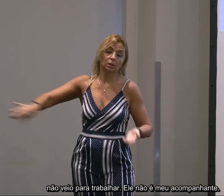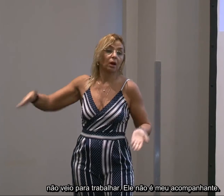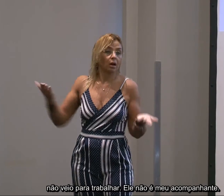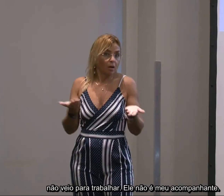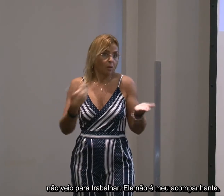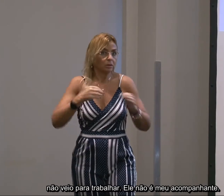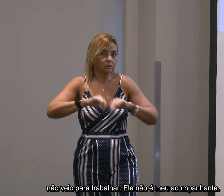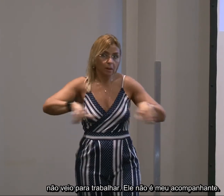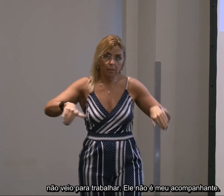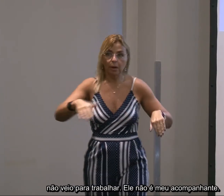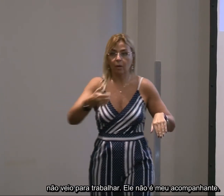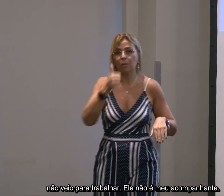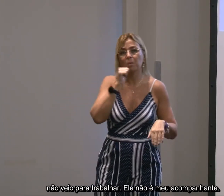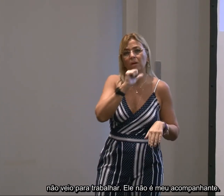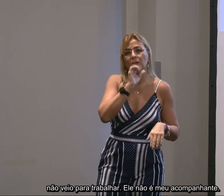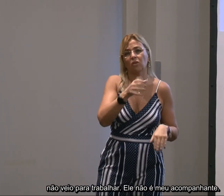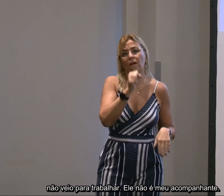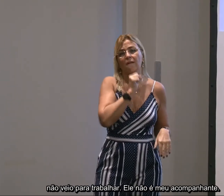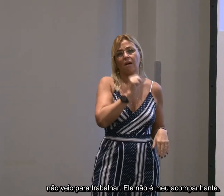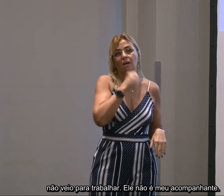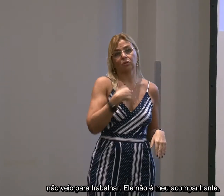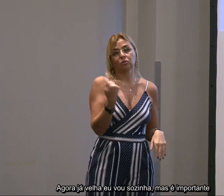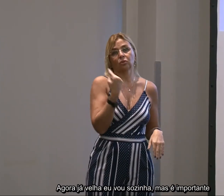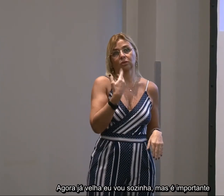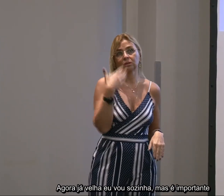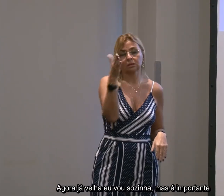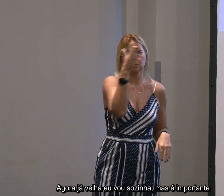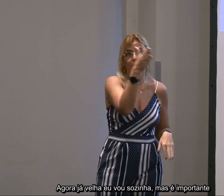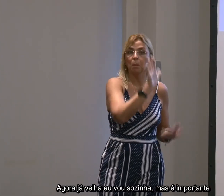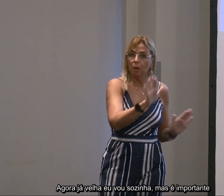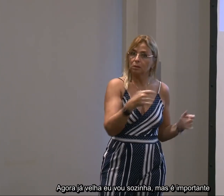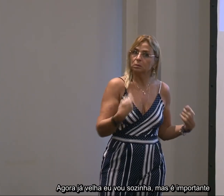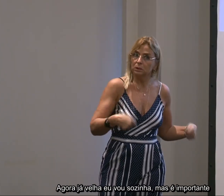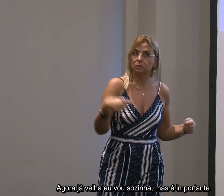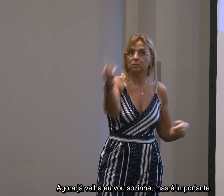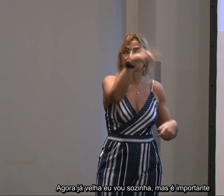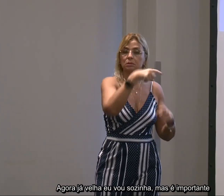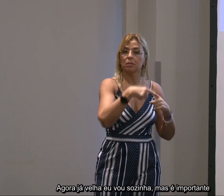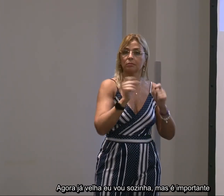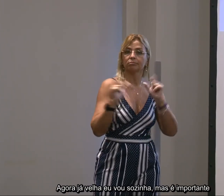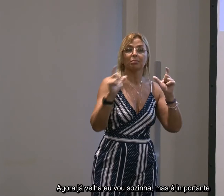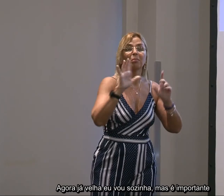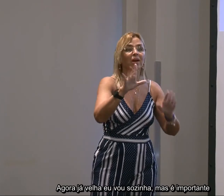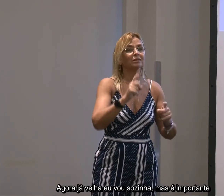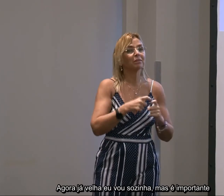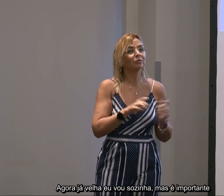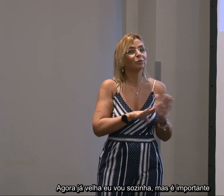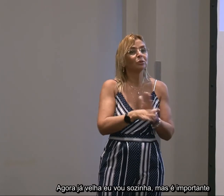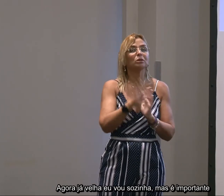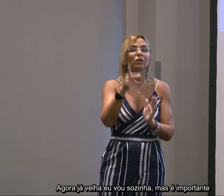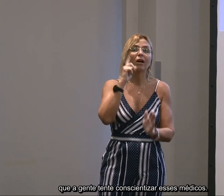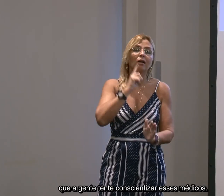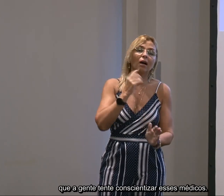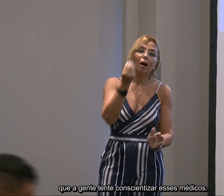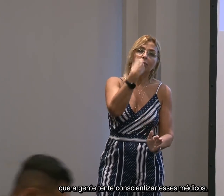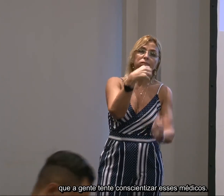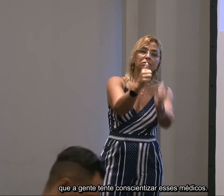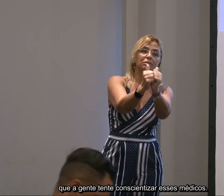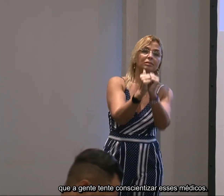trabalhar. Ele não é meu acompanhante. Então, agora já velho eu vou sozinha, mas é importante que a gente também tente